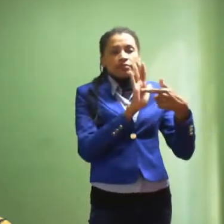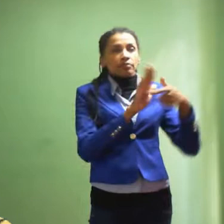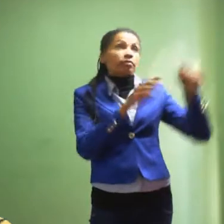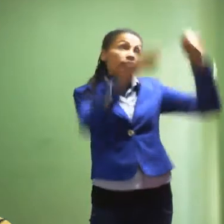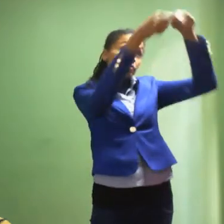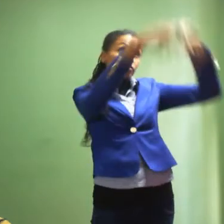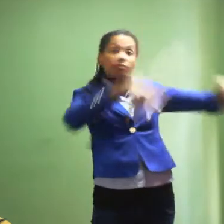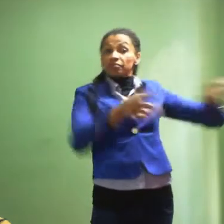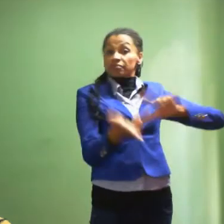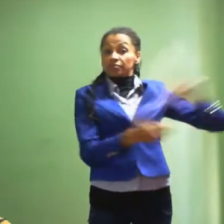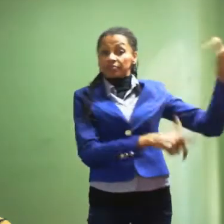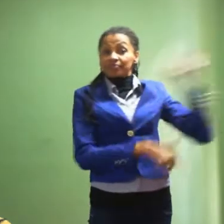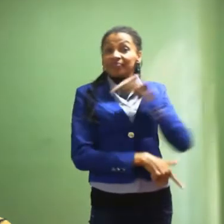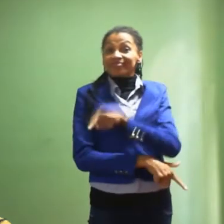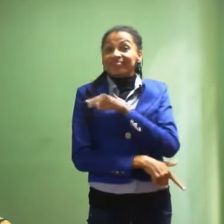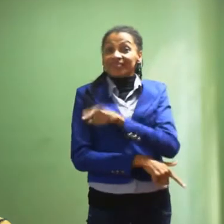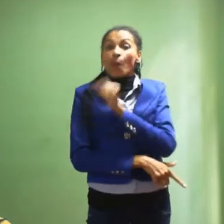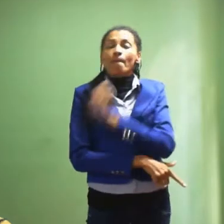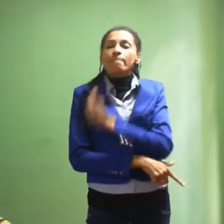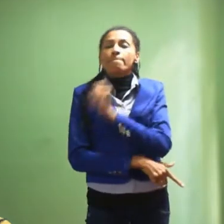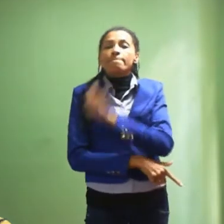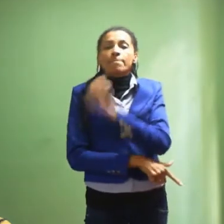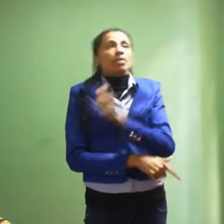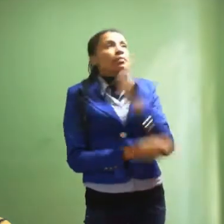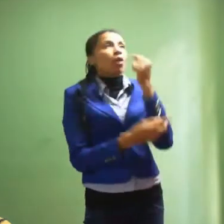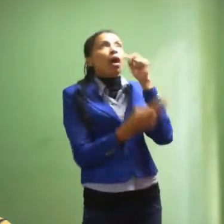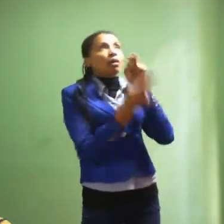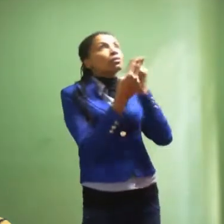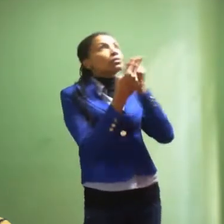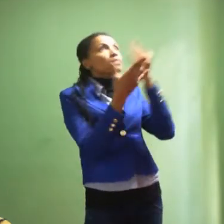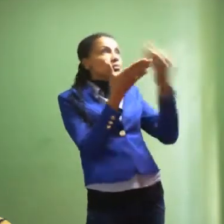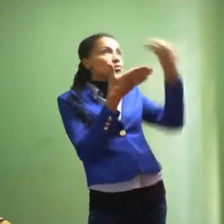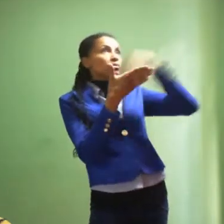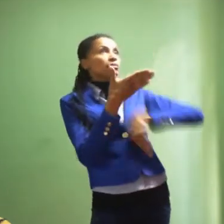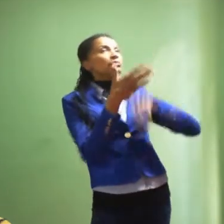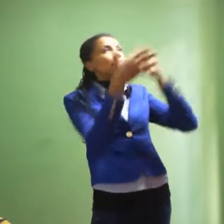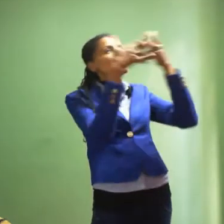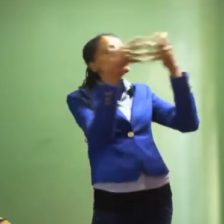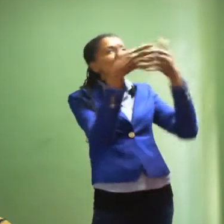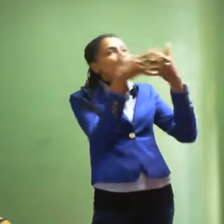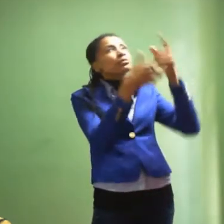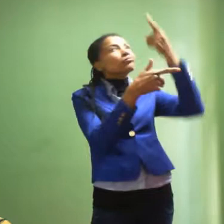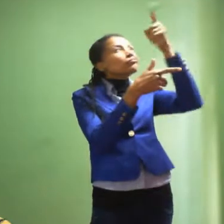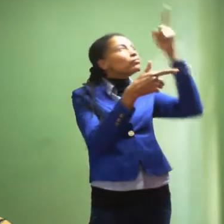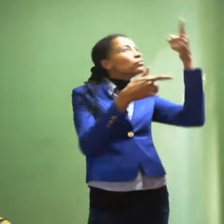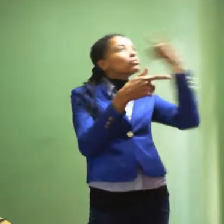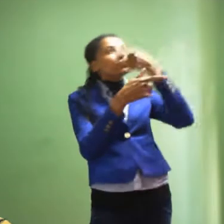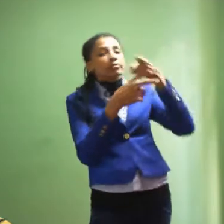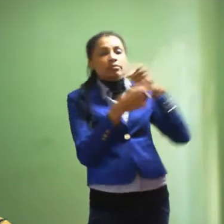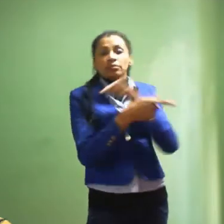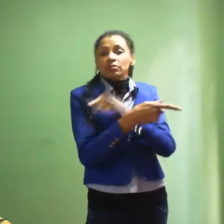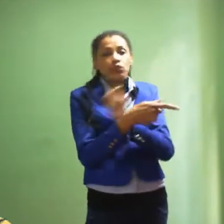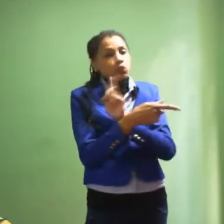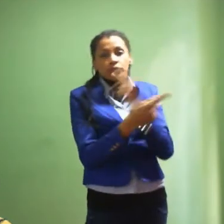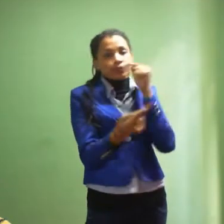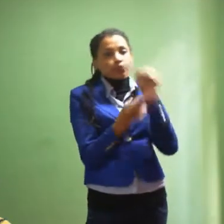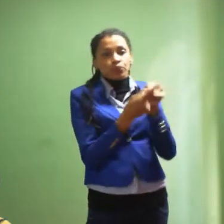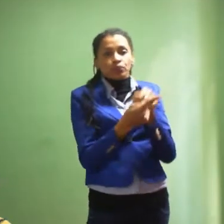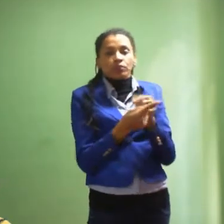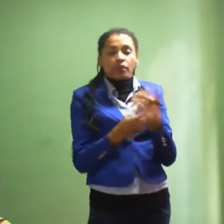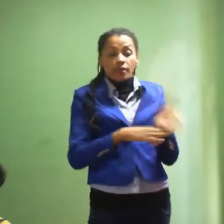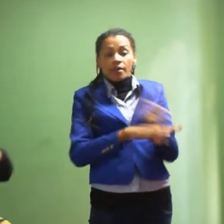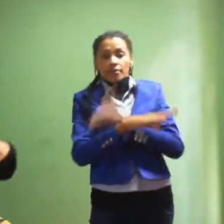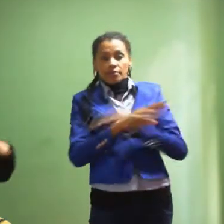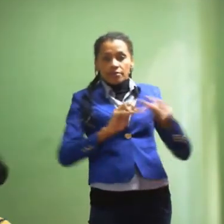salón de clase y que ellos empiecen a repasar a partir de ese texto que está ahí para que sepan de qué se trata. No, ese no es el proceso es